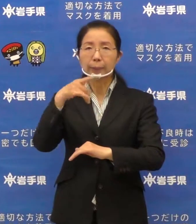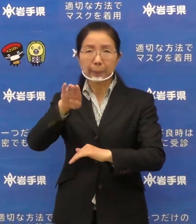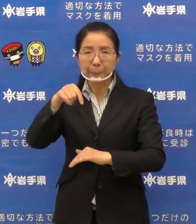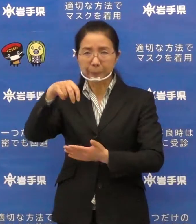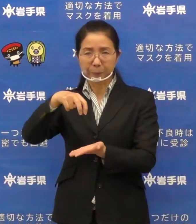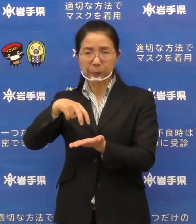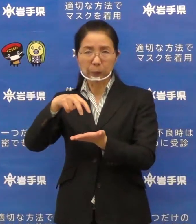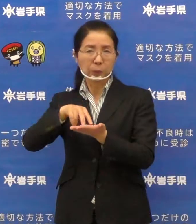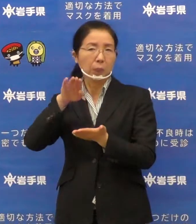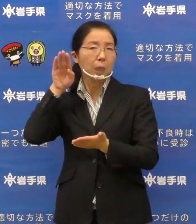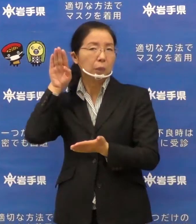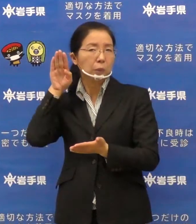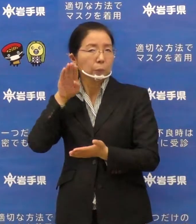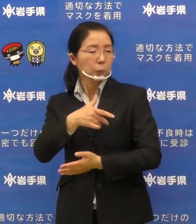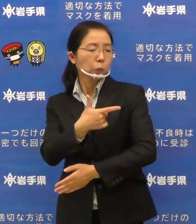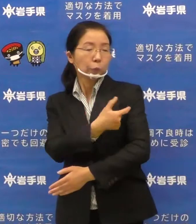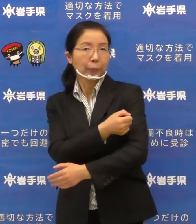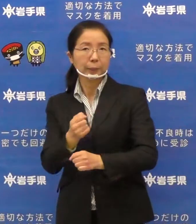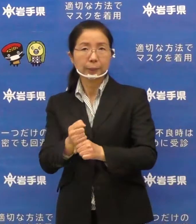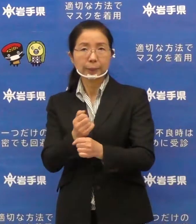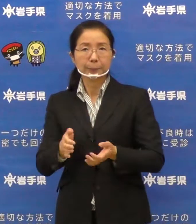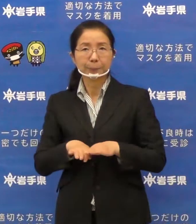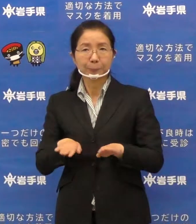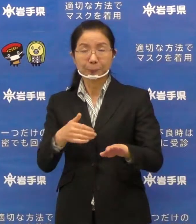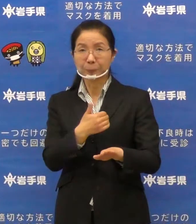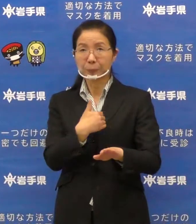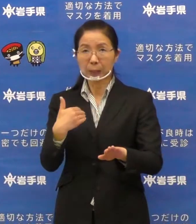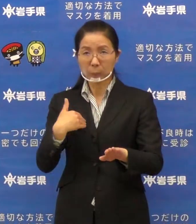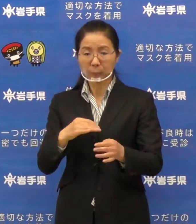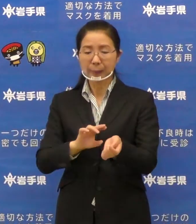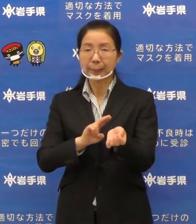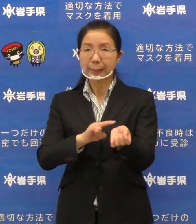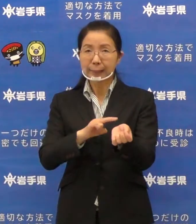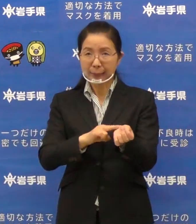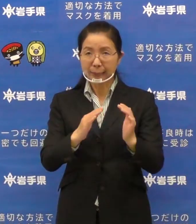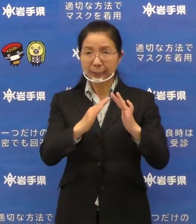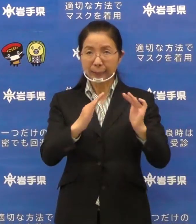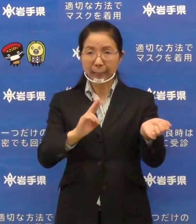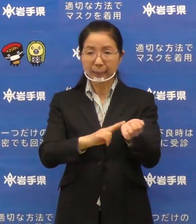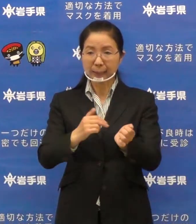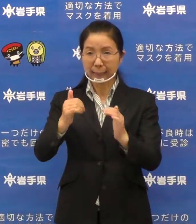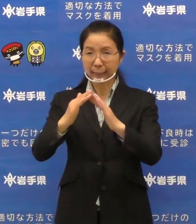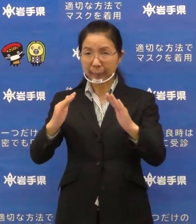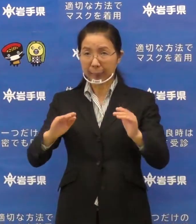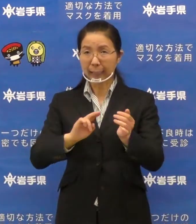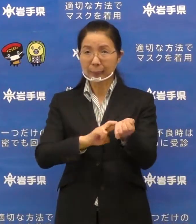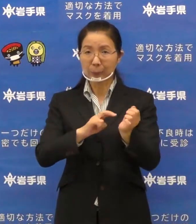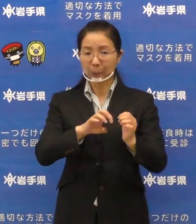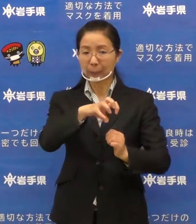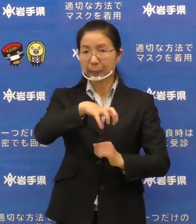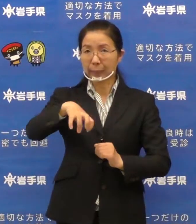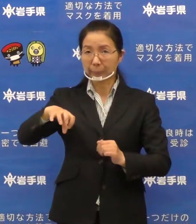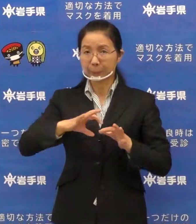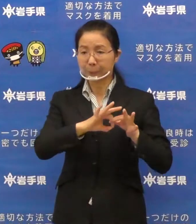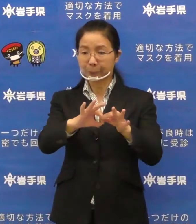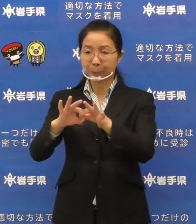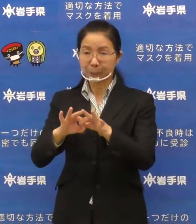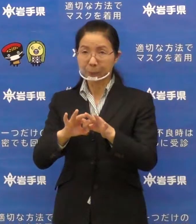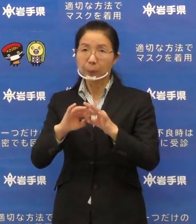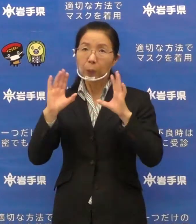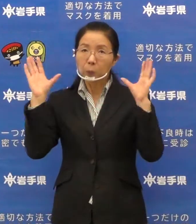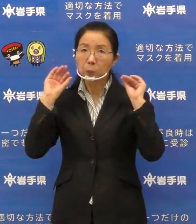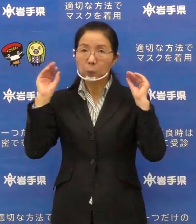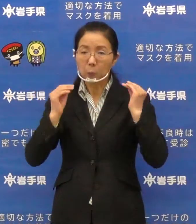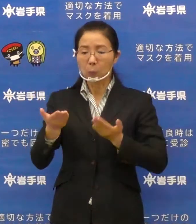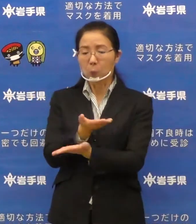に接種を進められるよう、県医師会や医療機関等と、 情報共有や調整を行